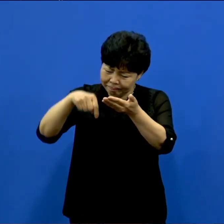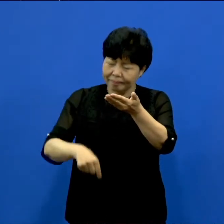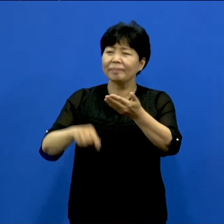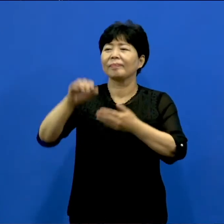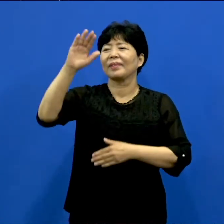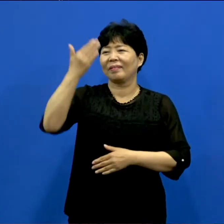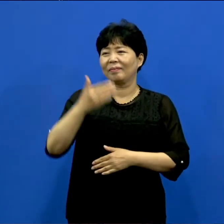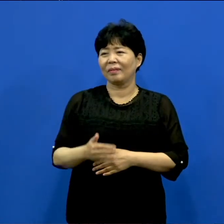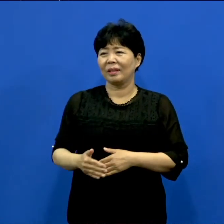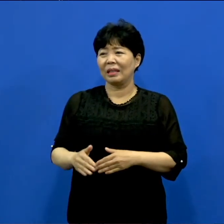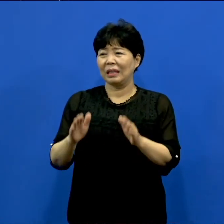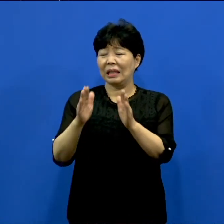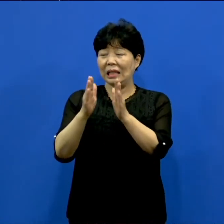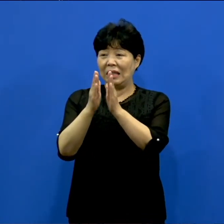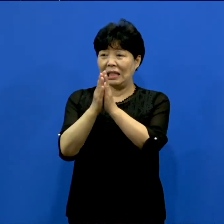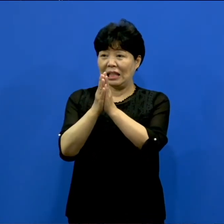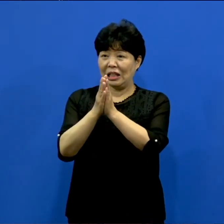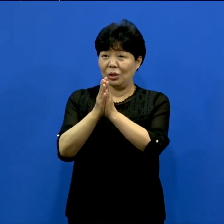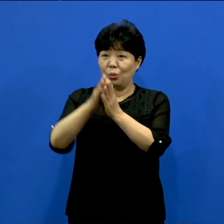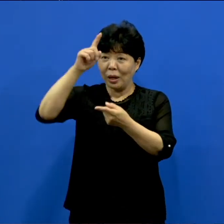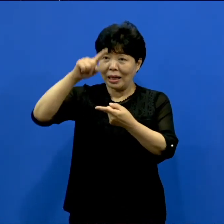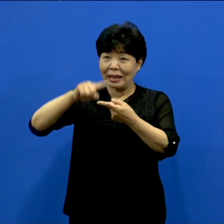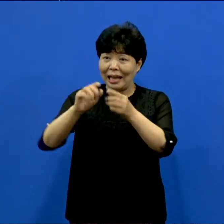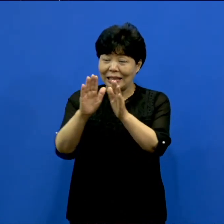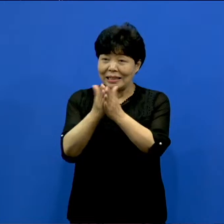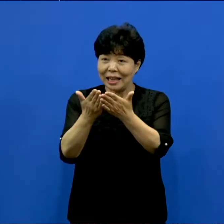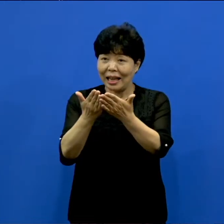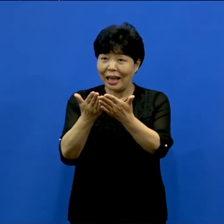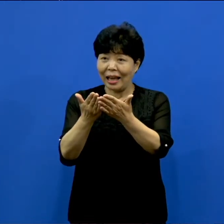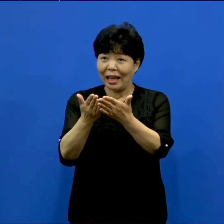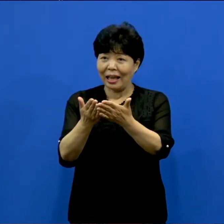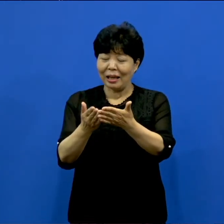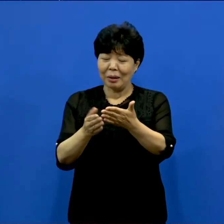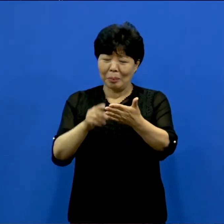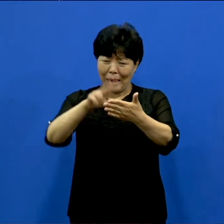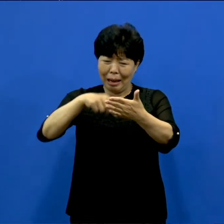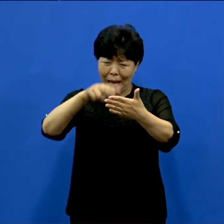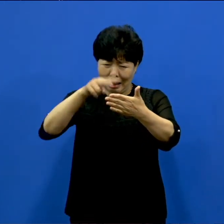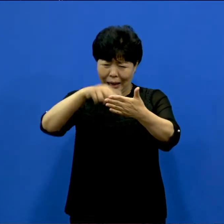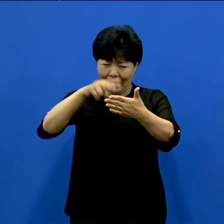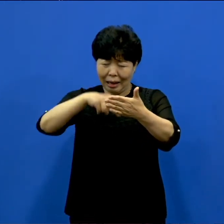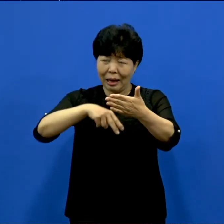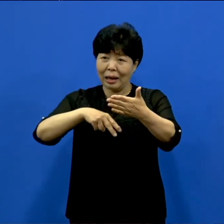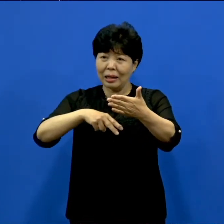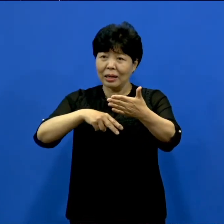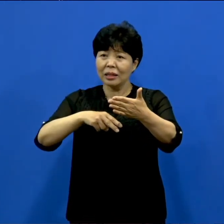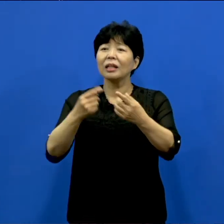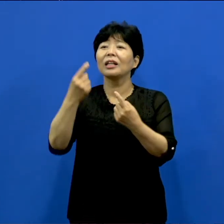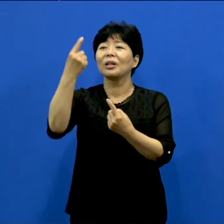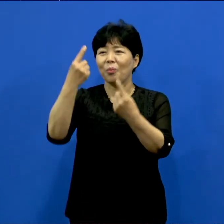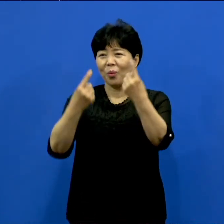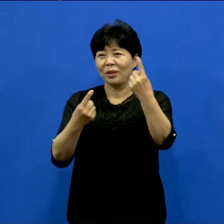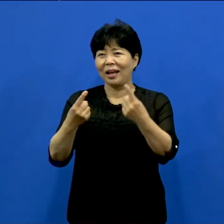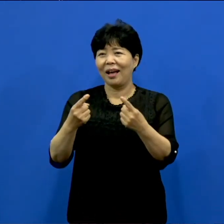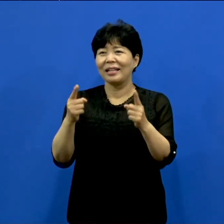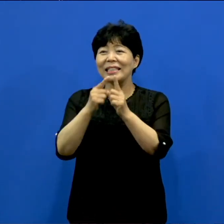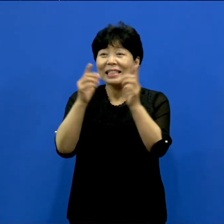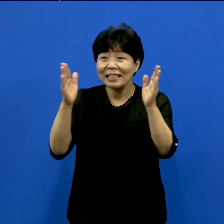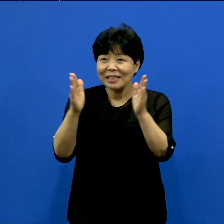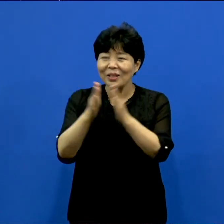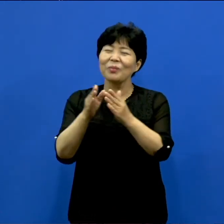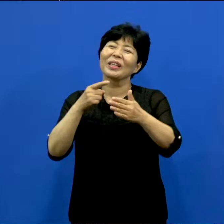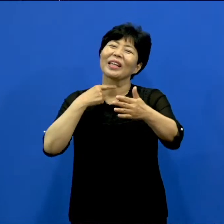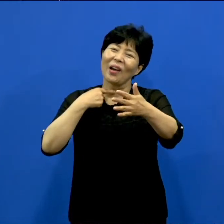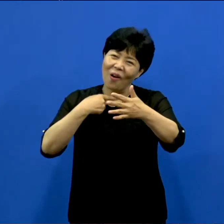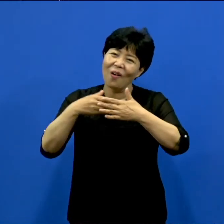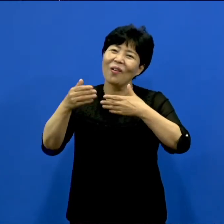책을 10권, 20권 읽으면 뭐 알겠어요? 기도를 통한 영적 경험이 있어야 돼요. 그러니까